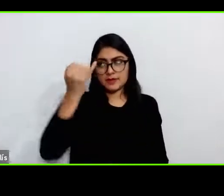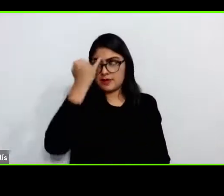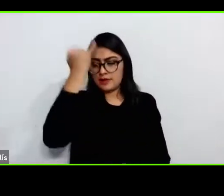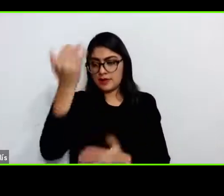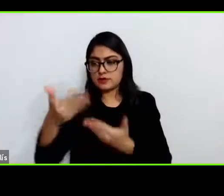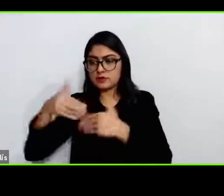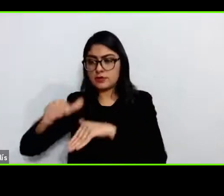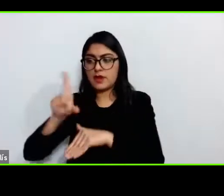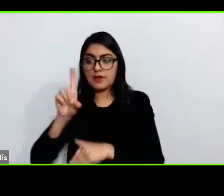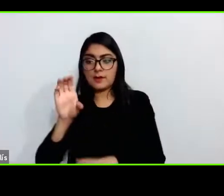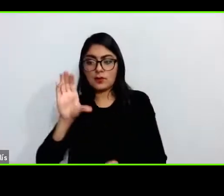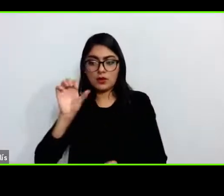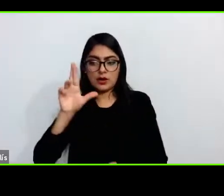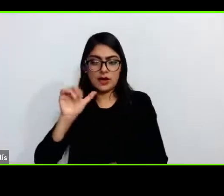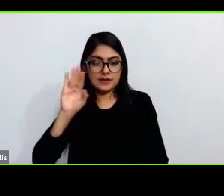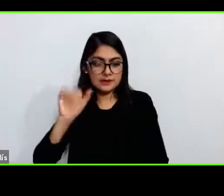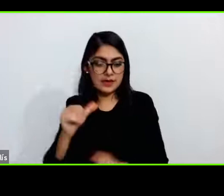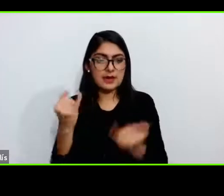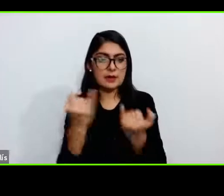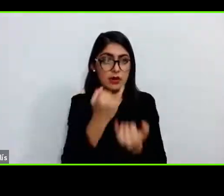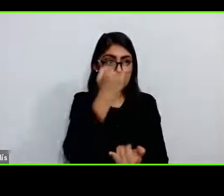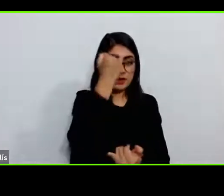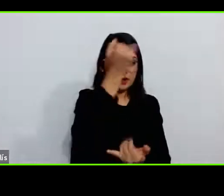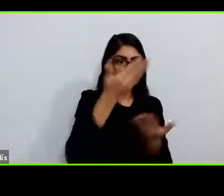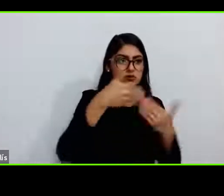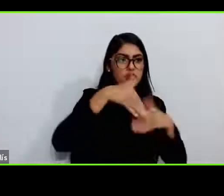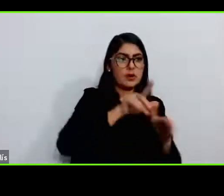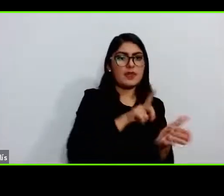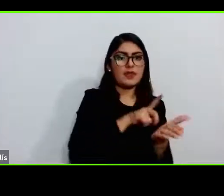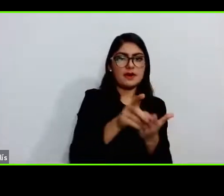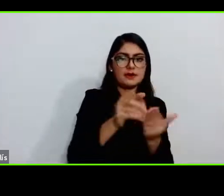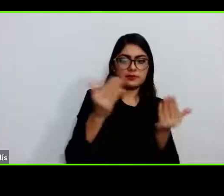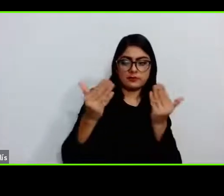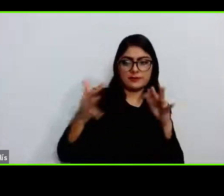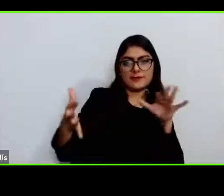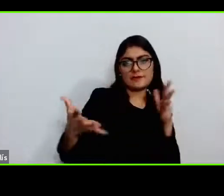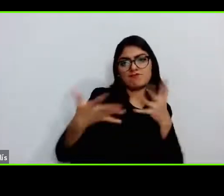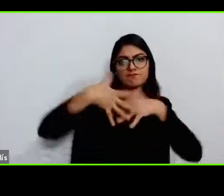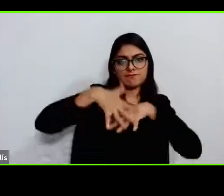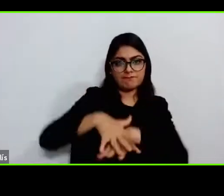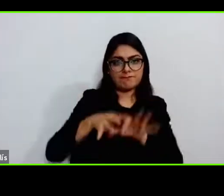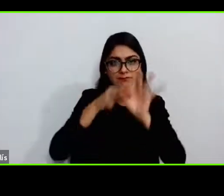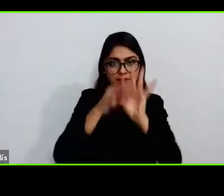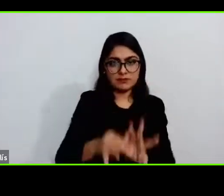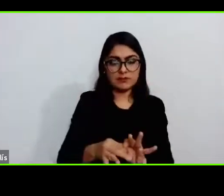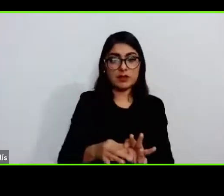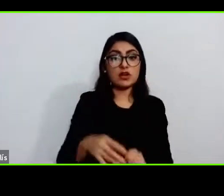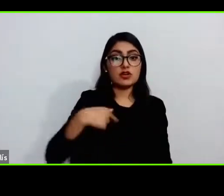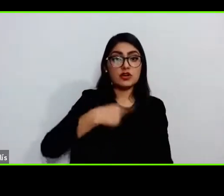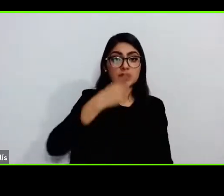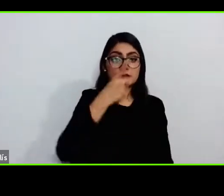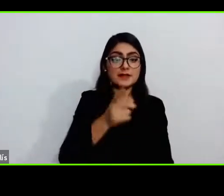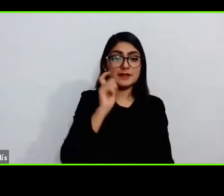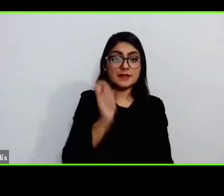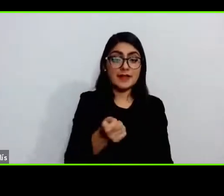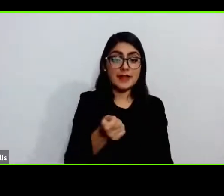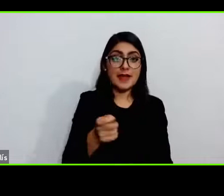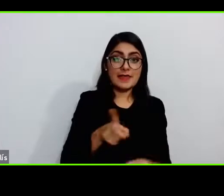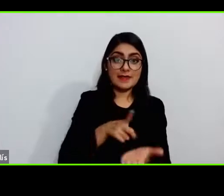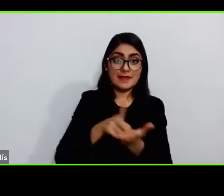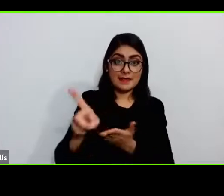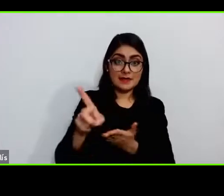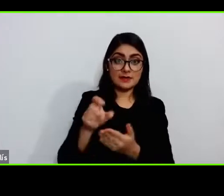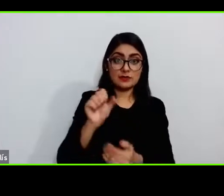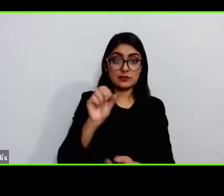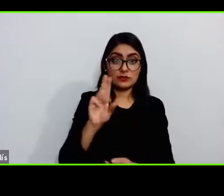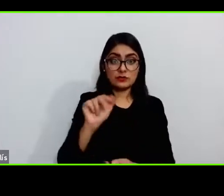concepción de los derechos, ¿no? Ya decía, una concepción sustantiva de la democracia son límites frente a las mayorías, o una concepción